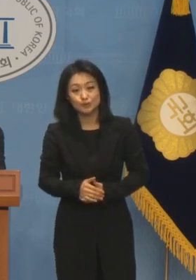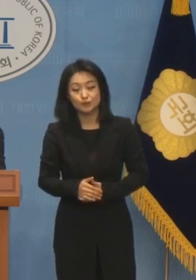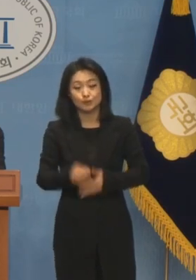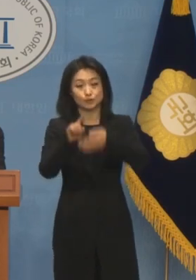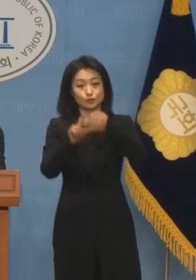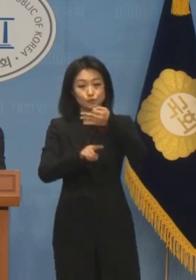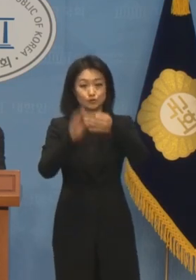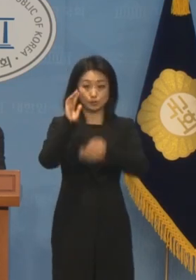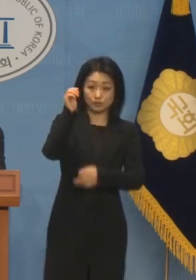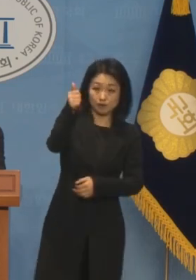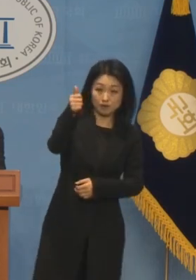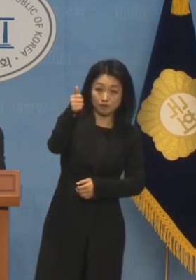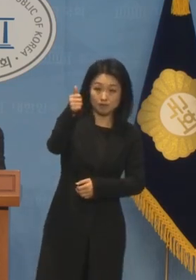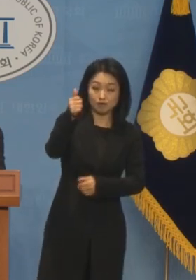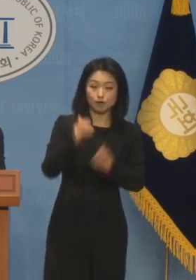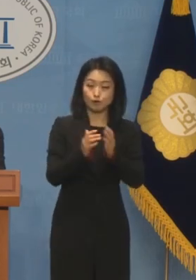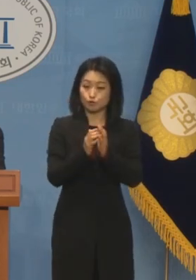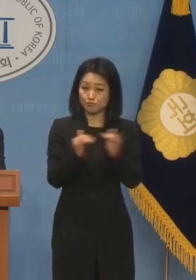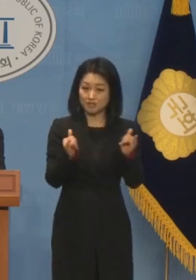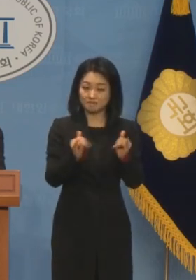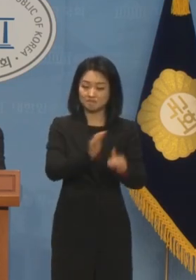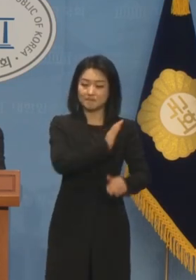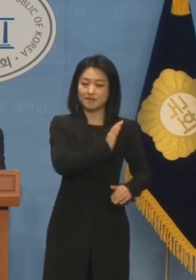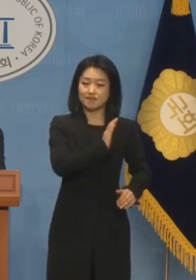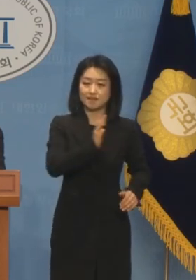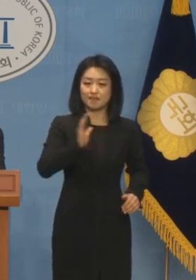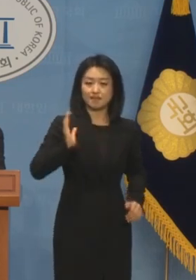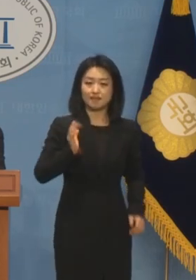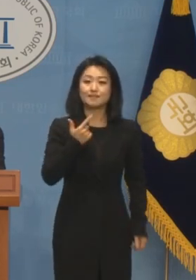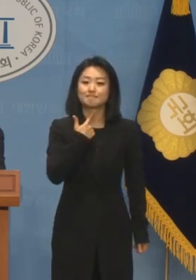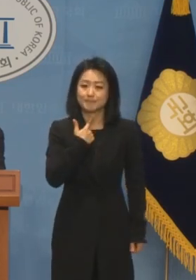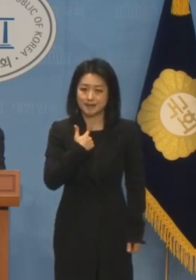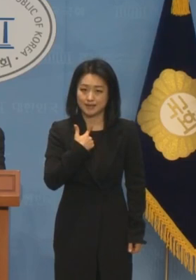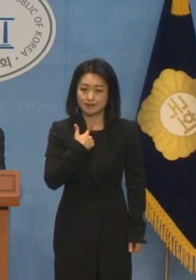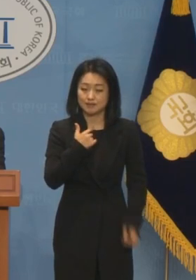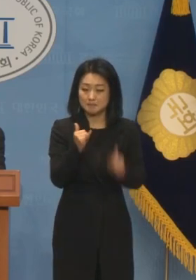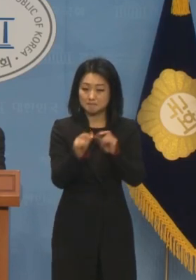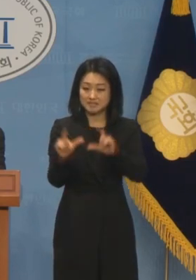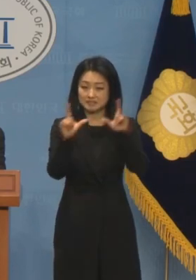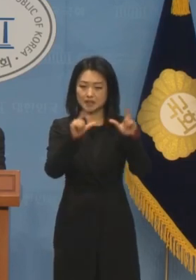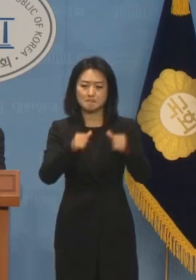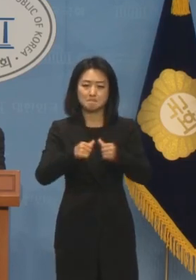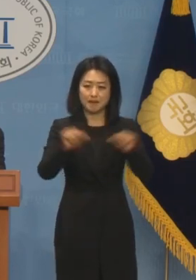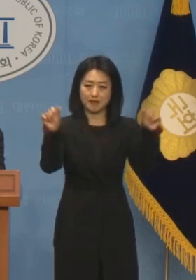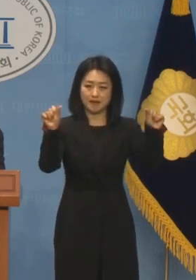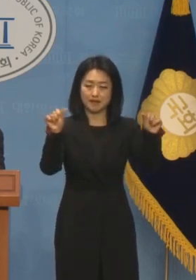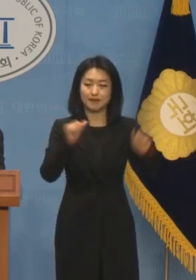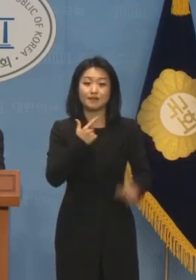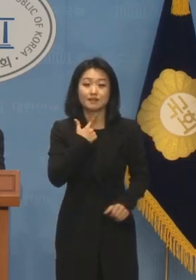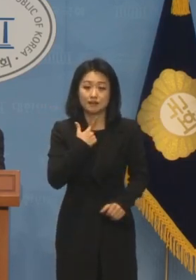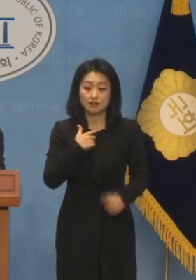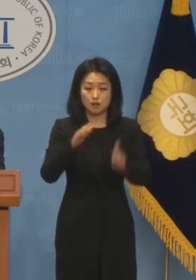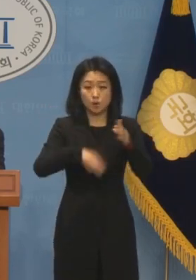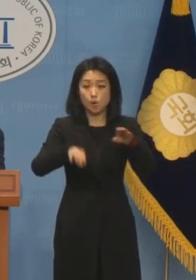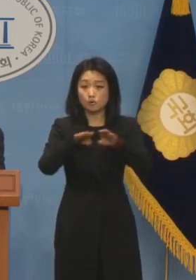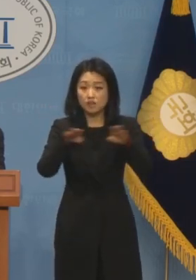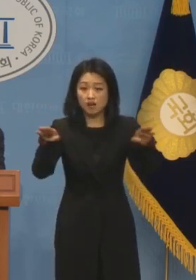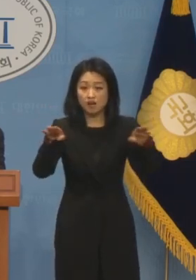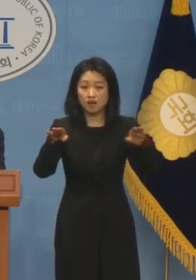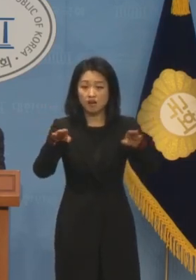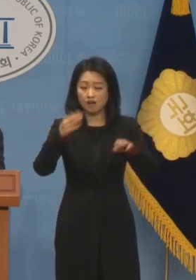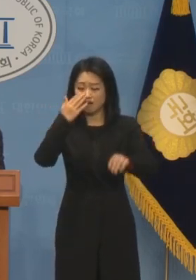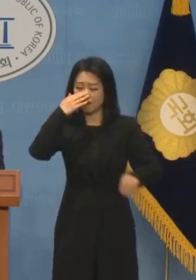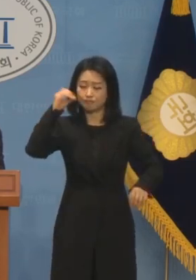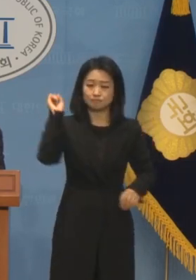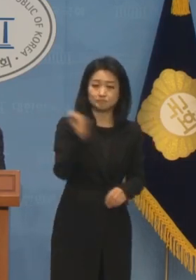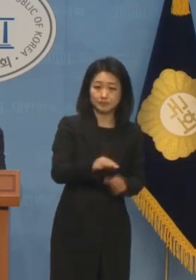윤석열 대통령은 국민을 배신했습니다. 민생은 파탄났고 공정은